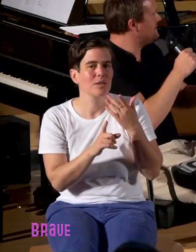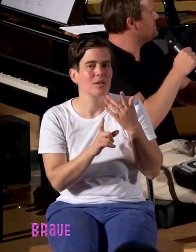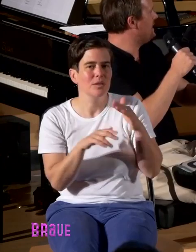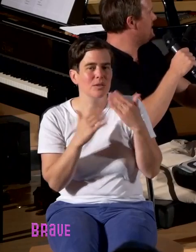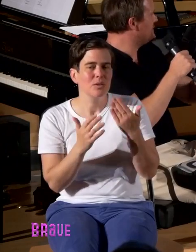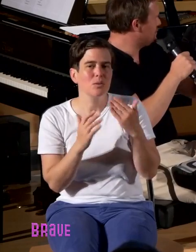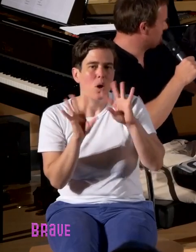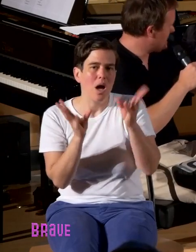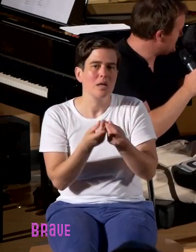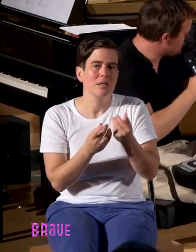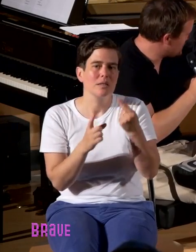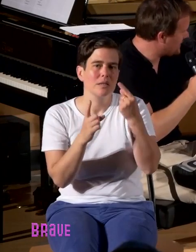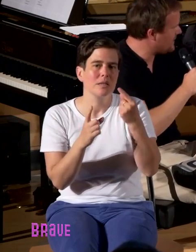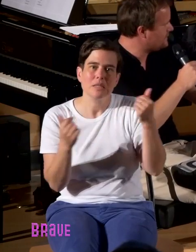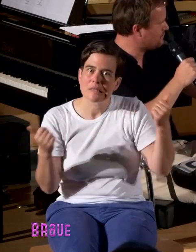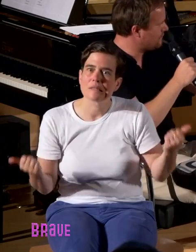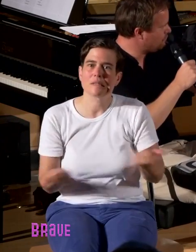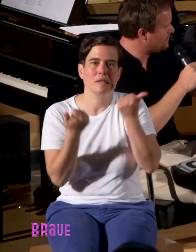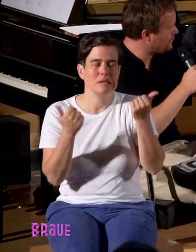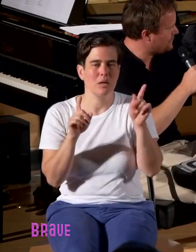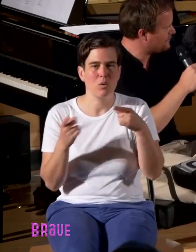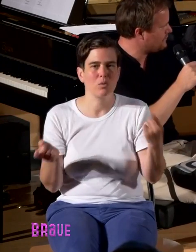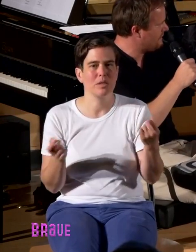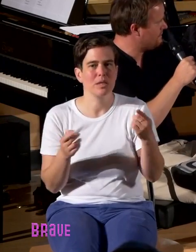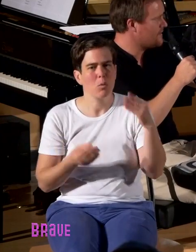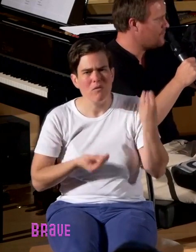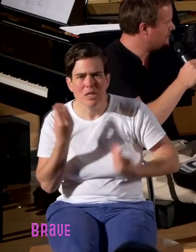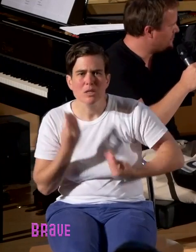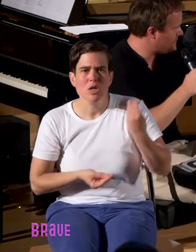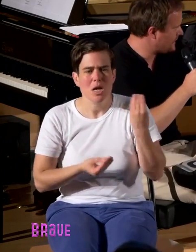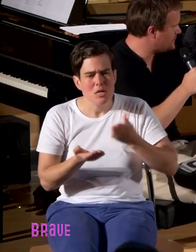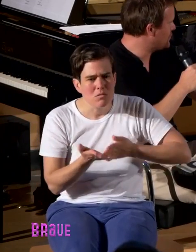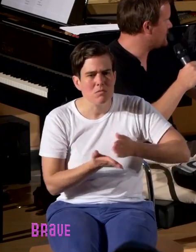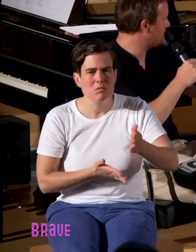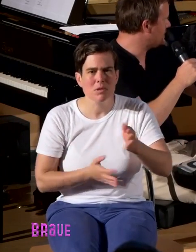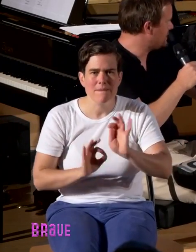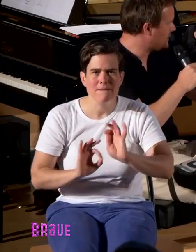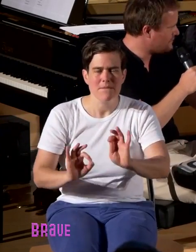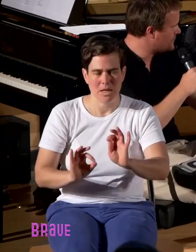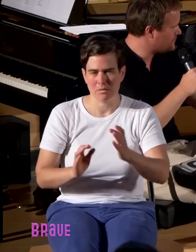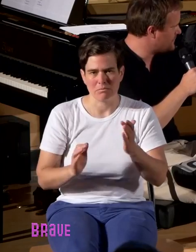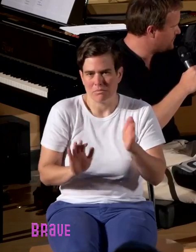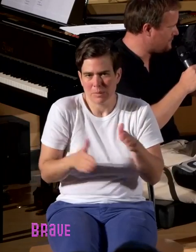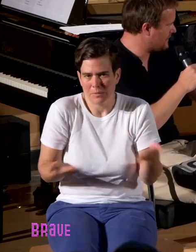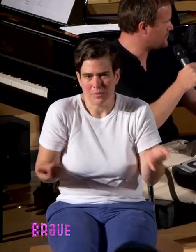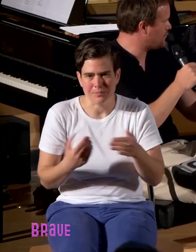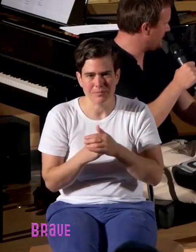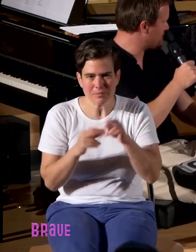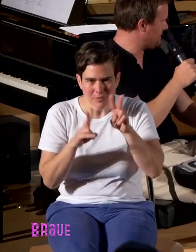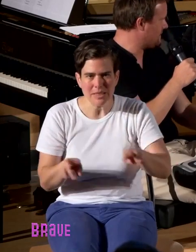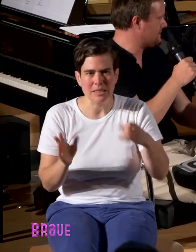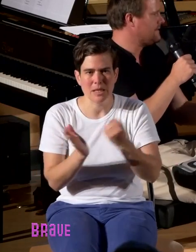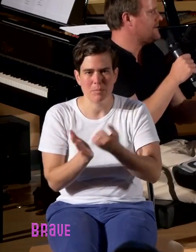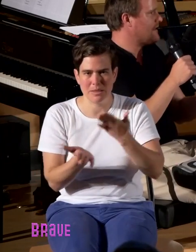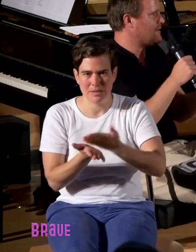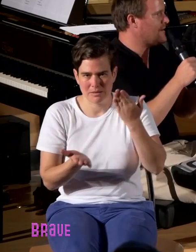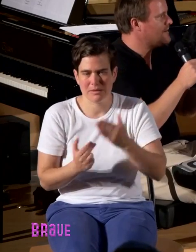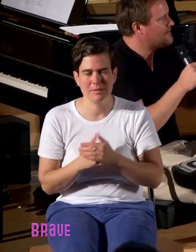eben nicht immer alles total stringent und super professionell mit dem perfekten Prozessablauf und einem perfekten